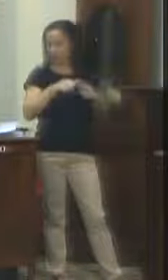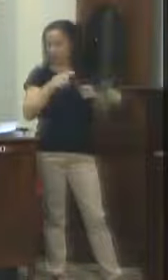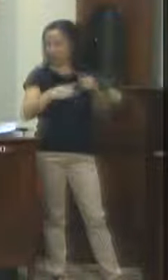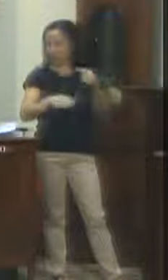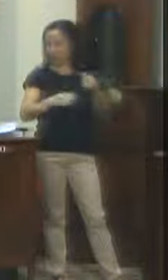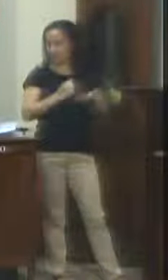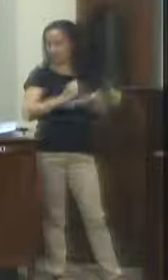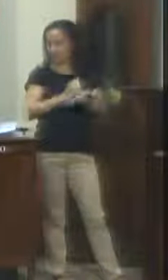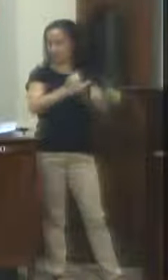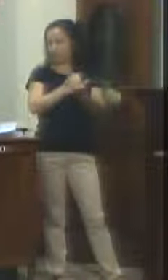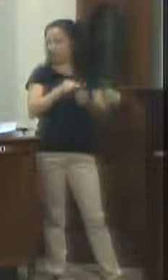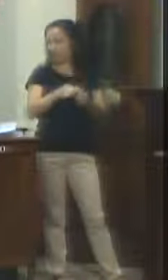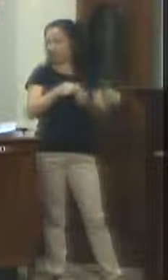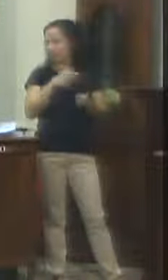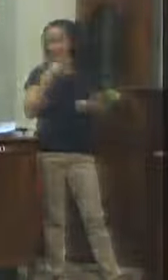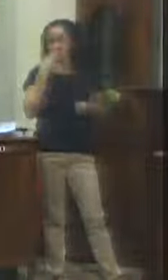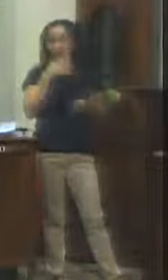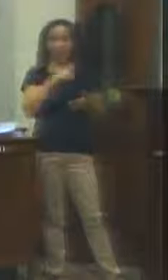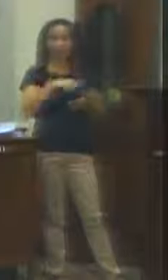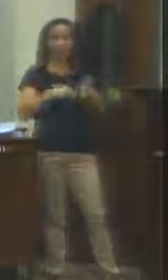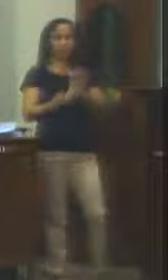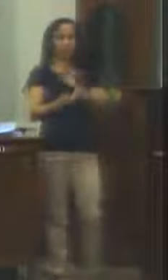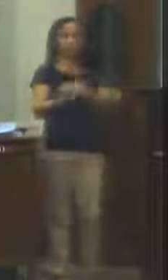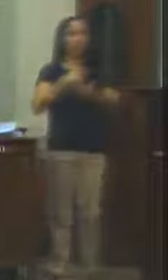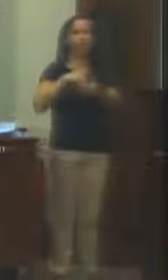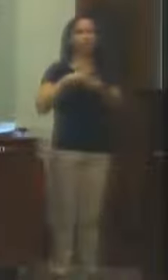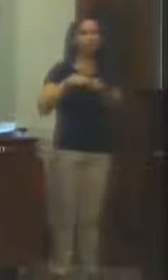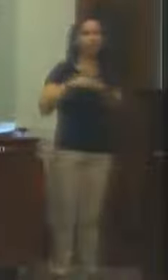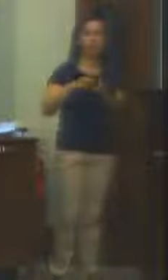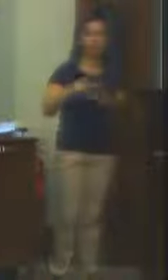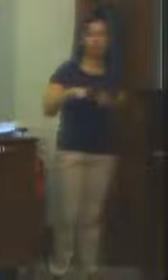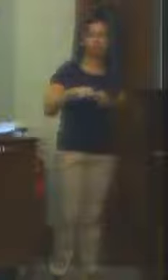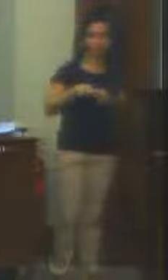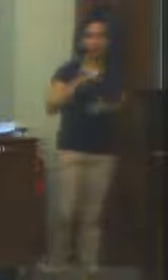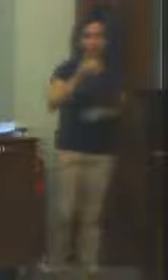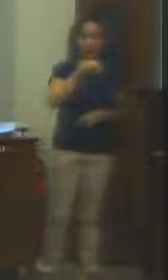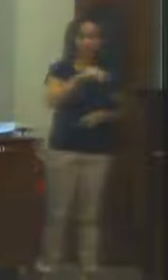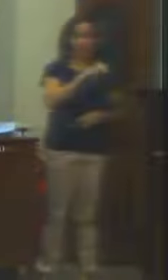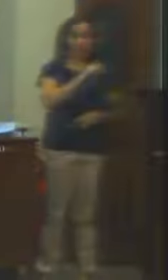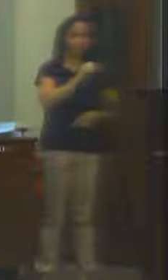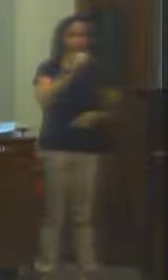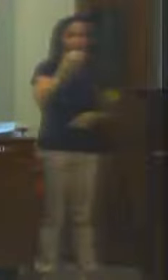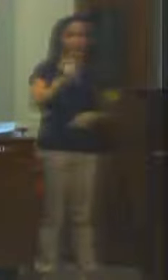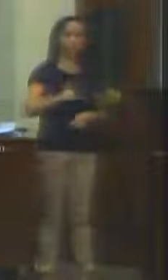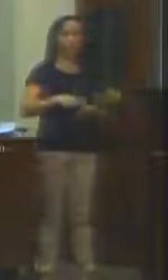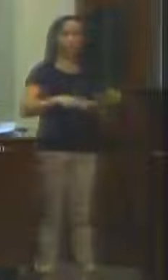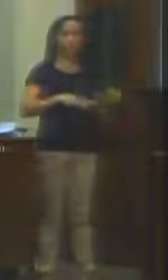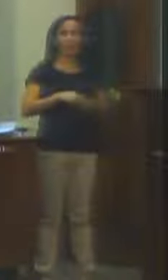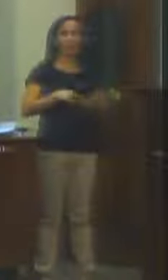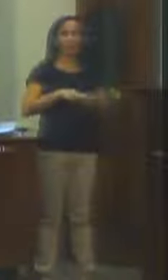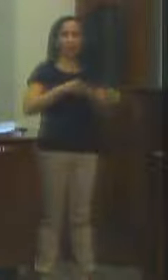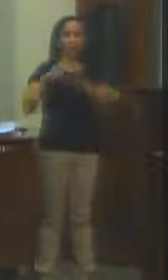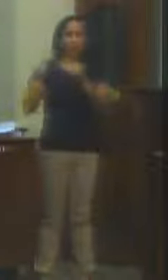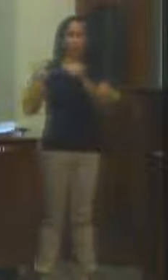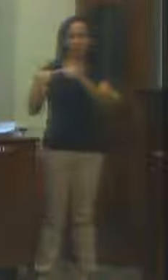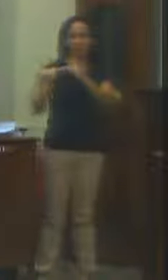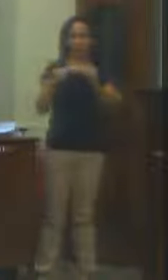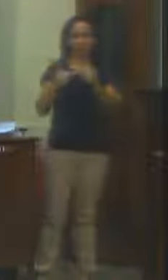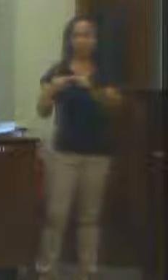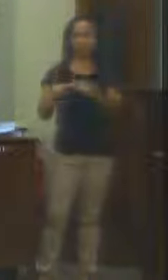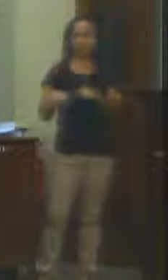base no que dispõe o regimento interno desta Casa de Lei, requer a mesa diretora, com a anuência do soberano plenário,